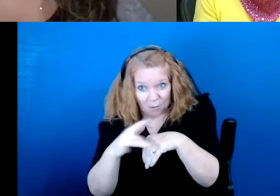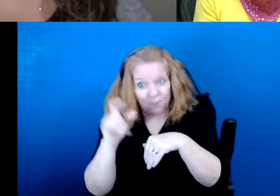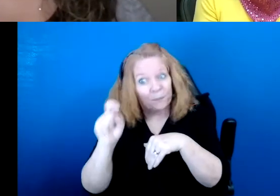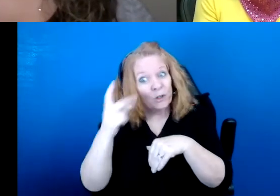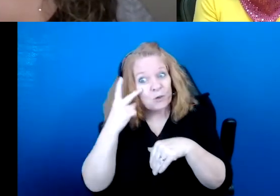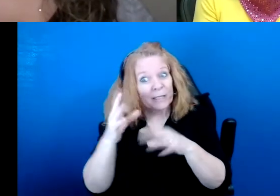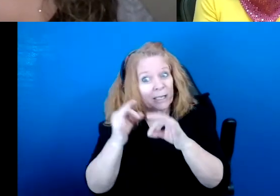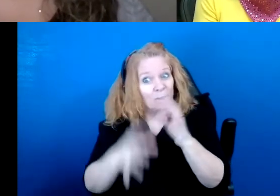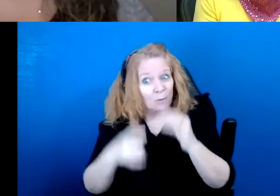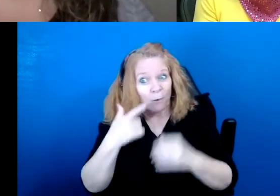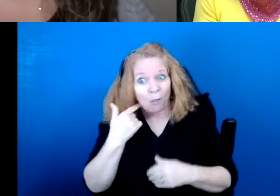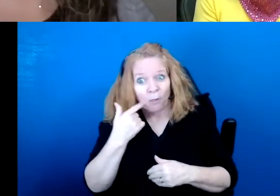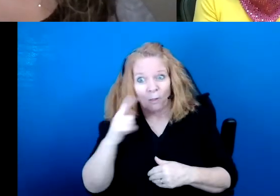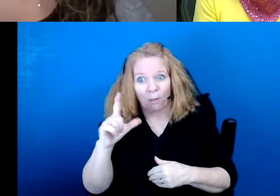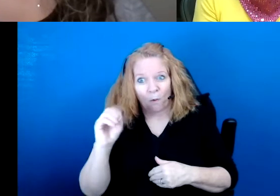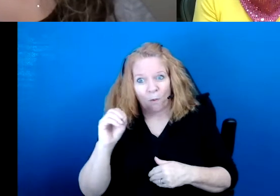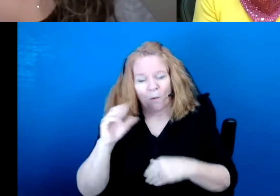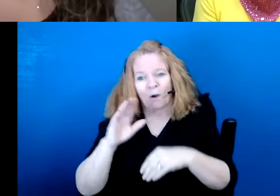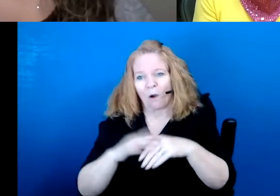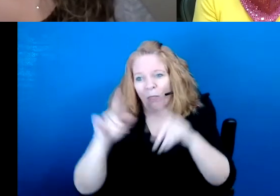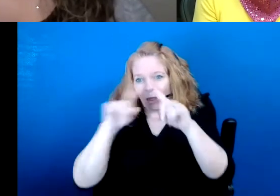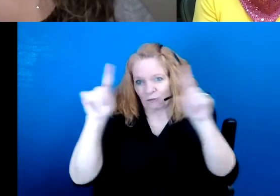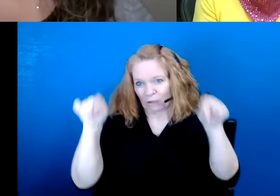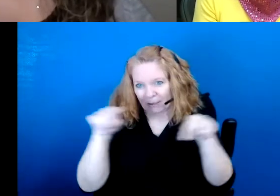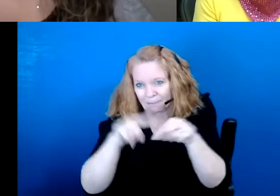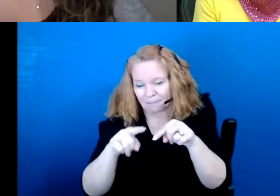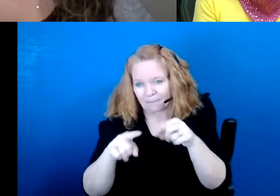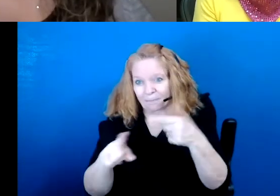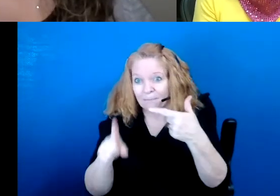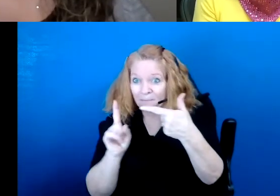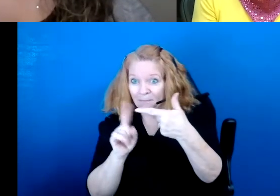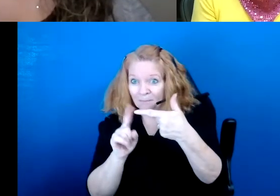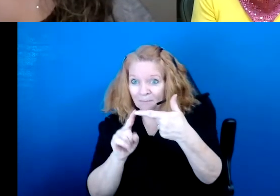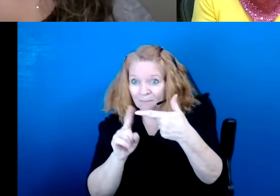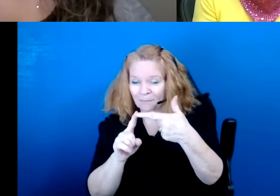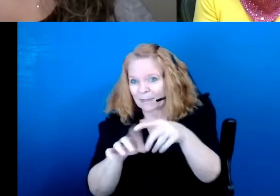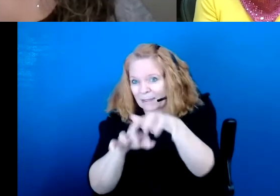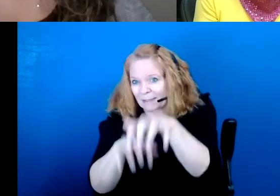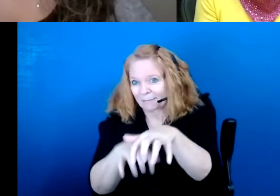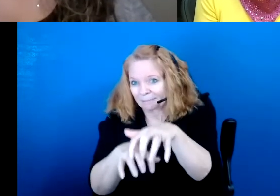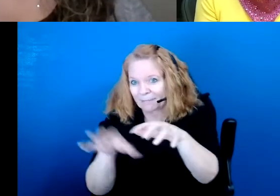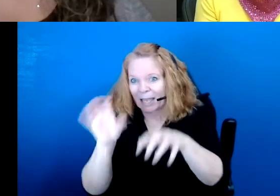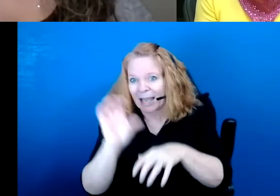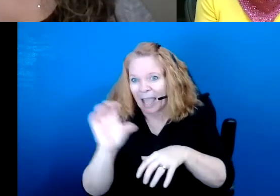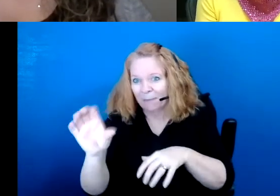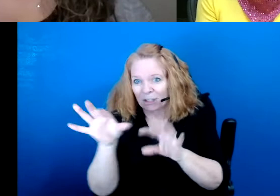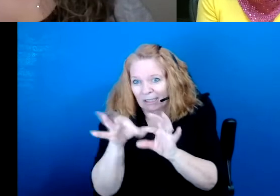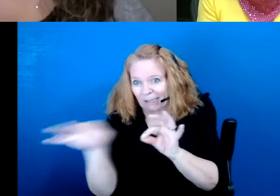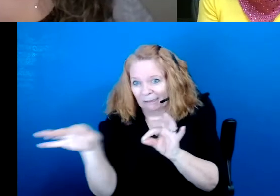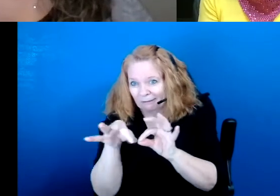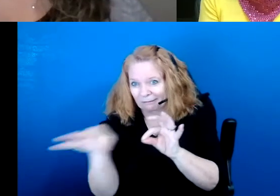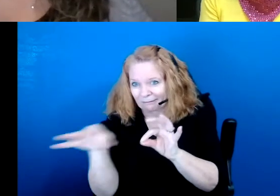pueden ver nuestro intérprete low qué está haciendo señas también tenemos